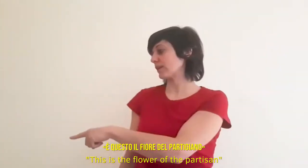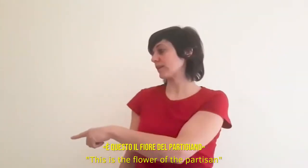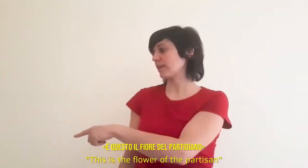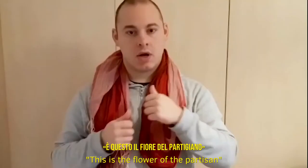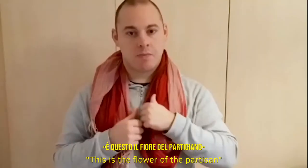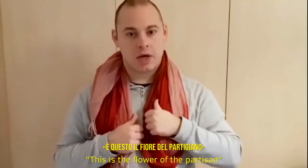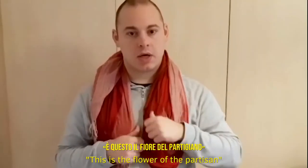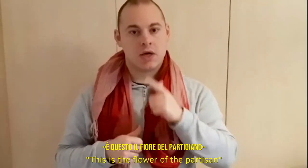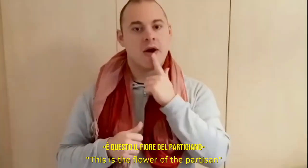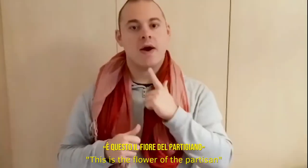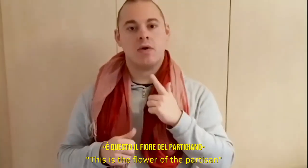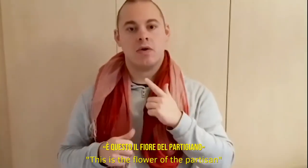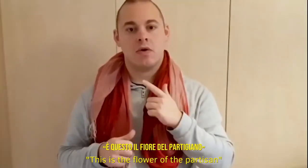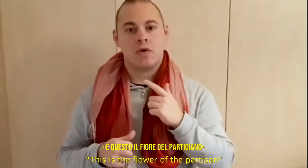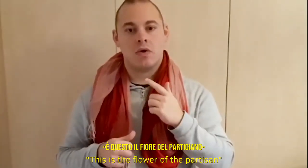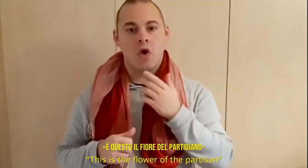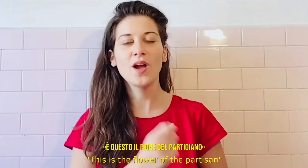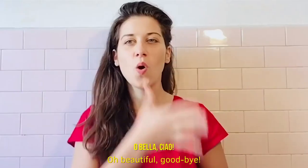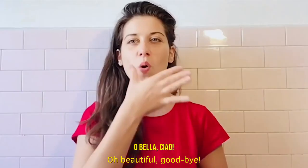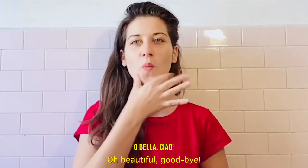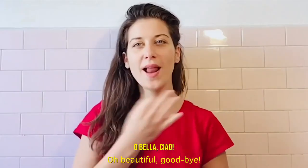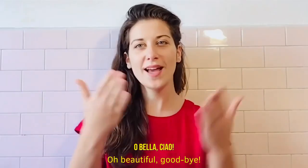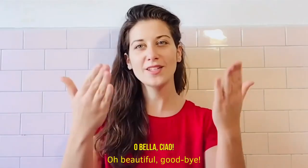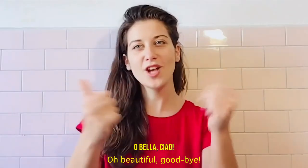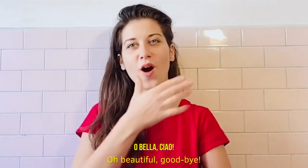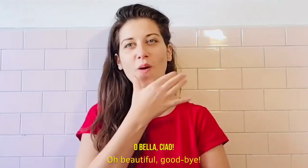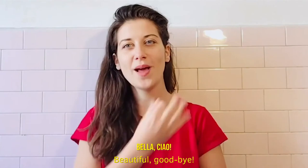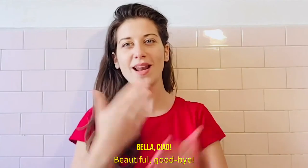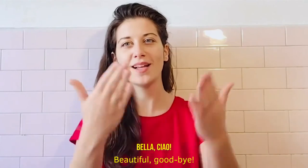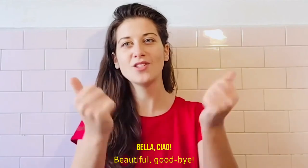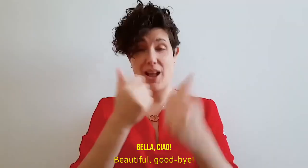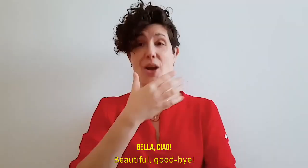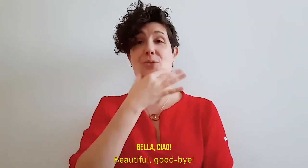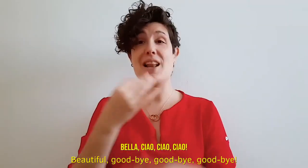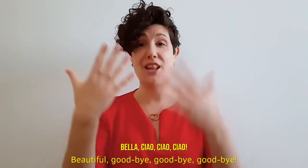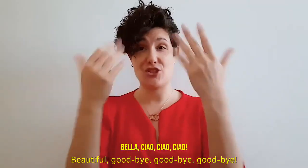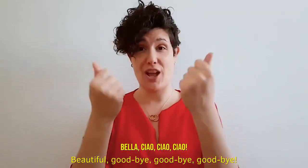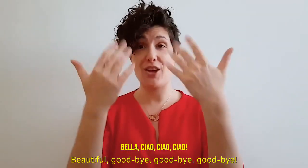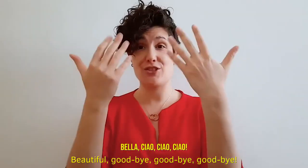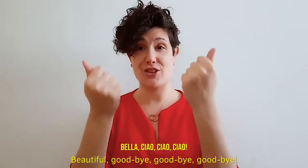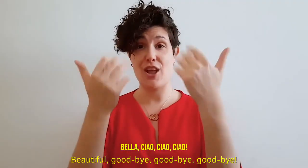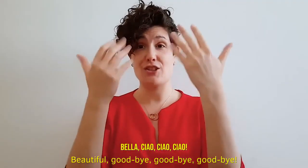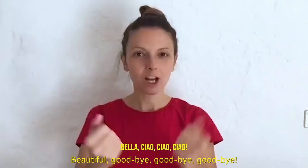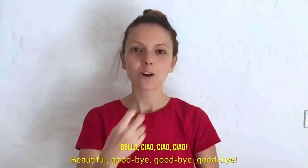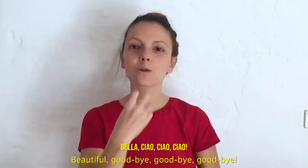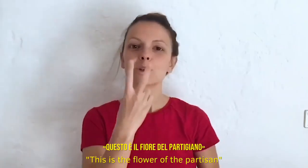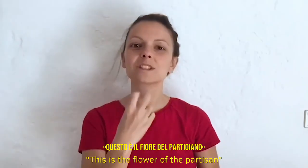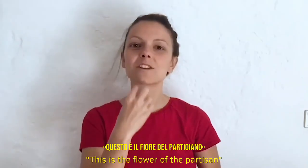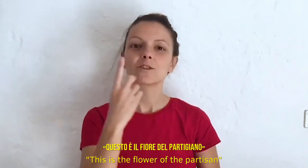la montagna, oh bella ciao, oh bella ciao, bella ciao, ciao, ciao, ciao. Questo è il